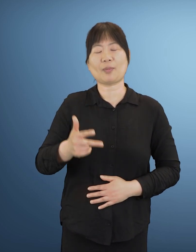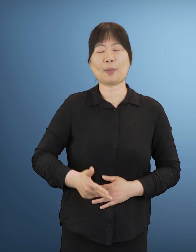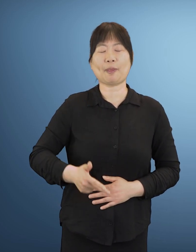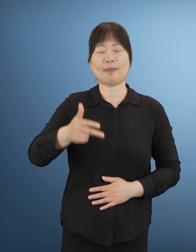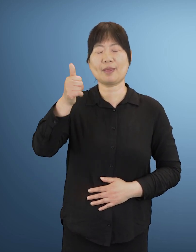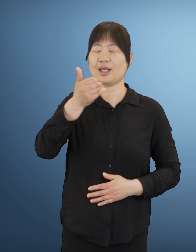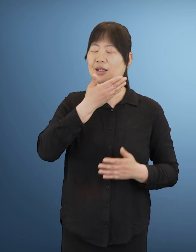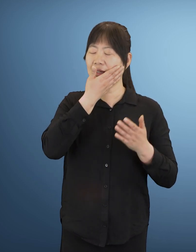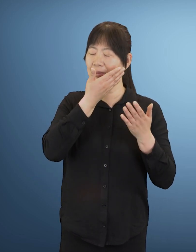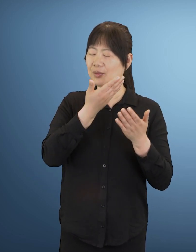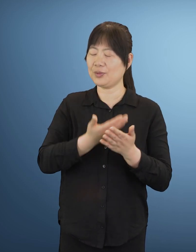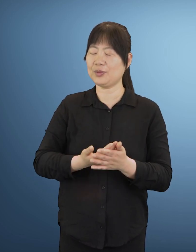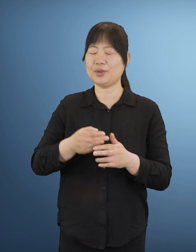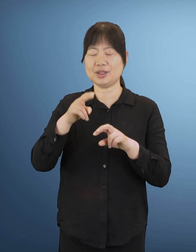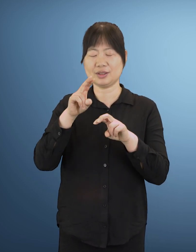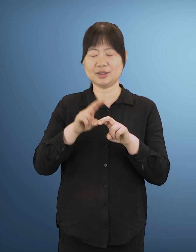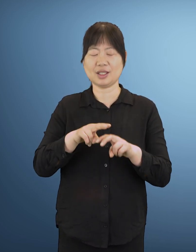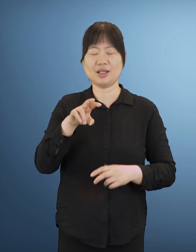주의